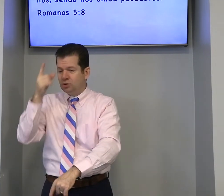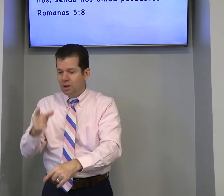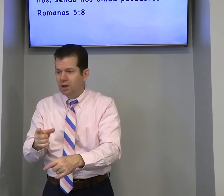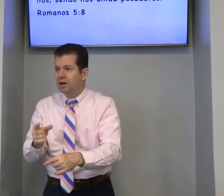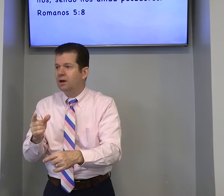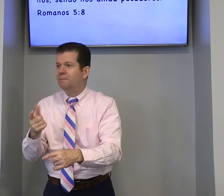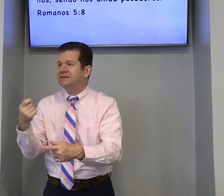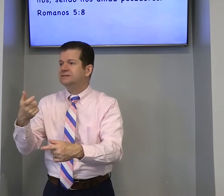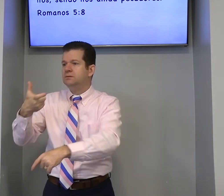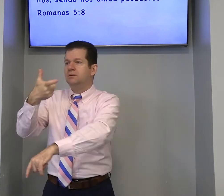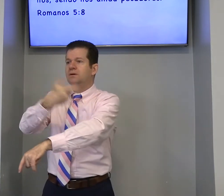cobra.